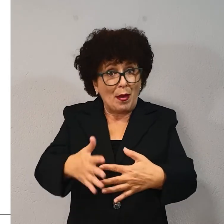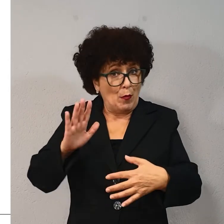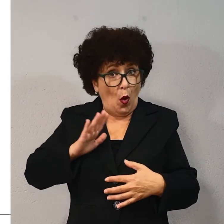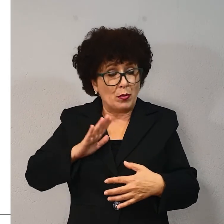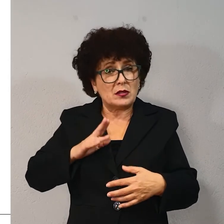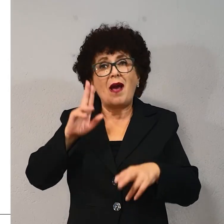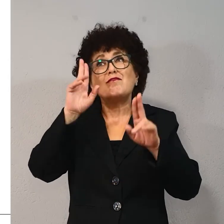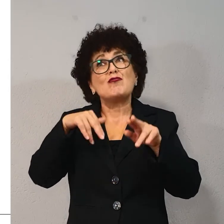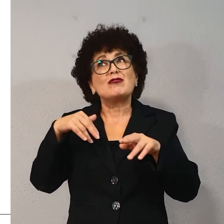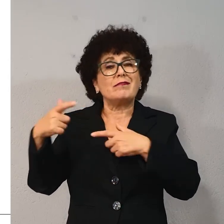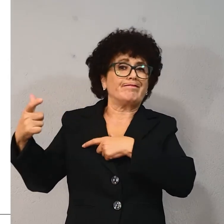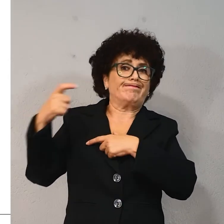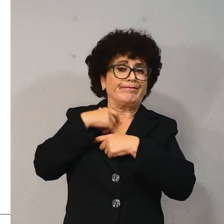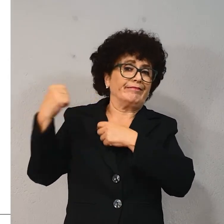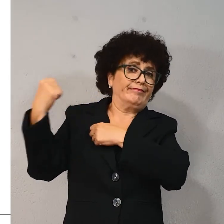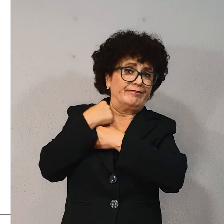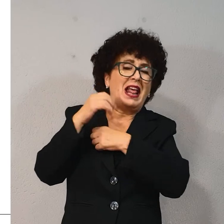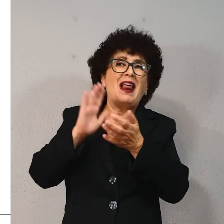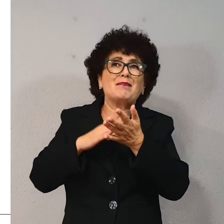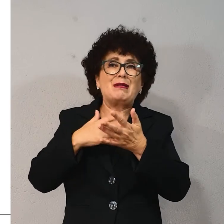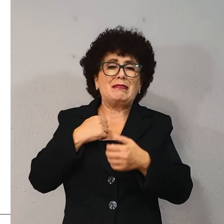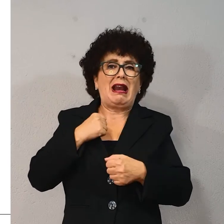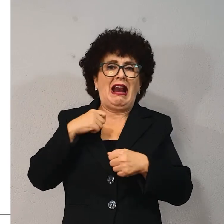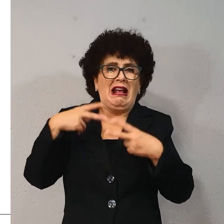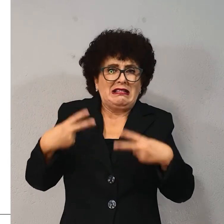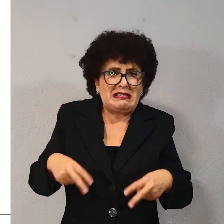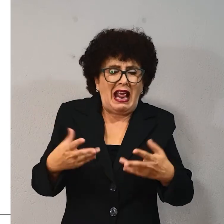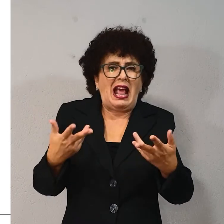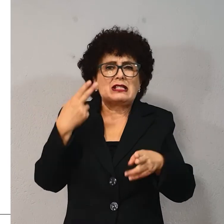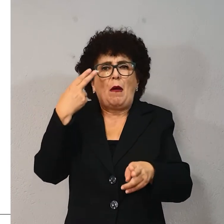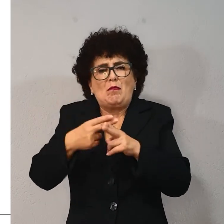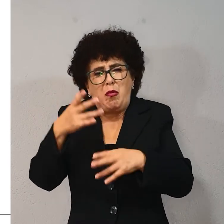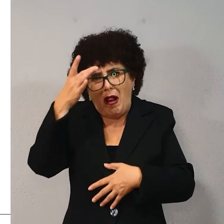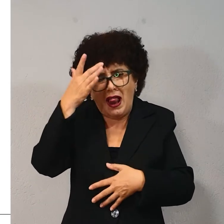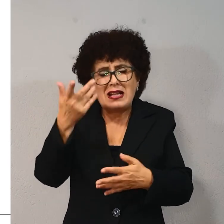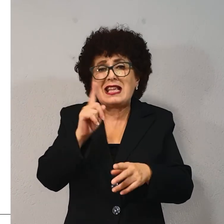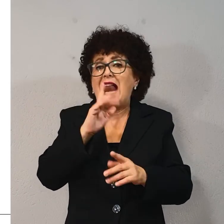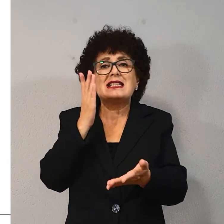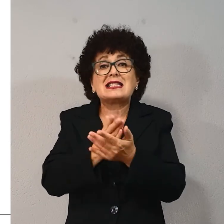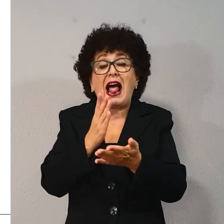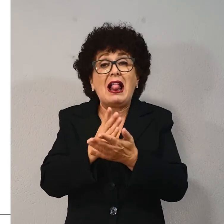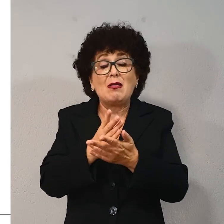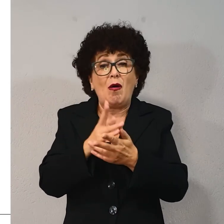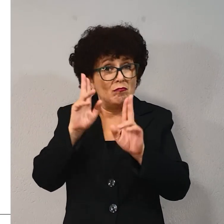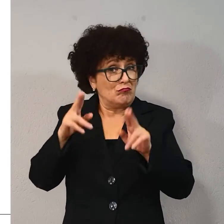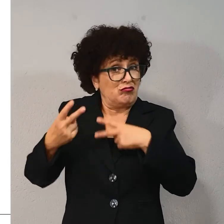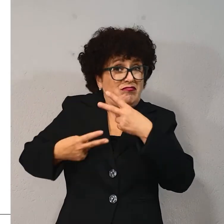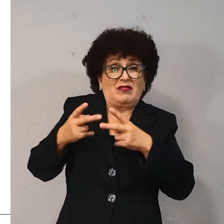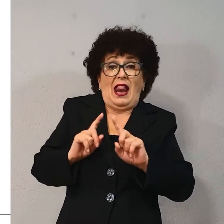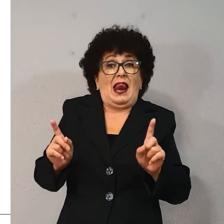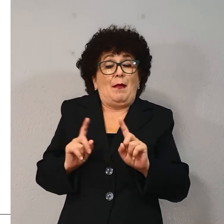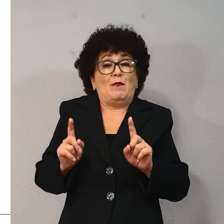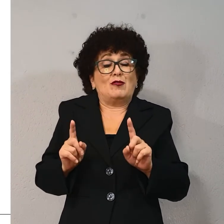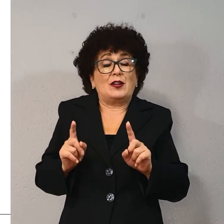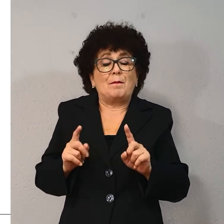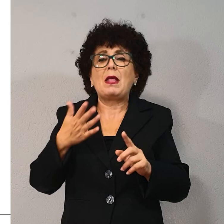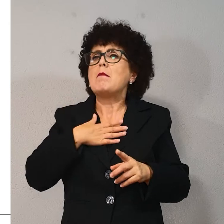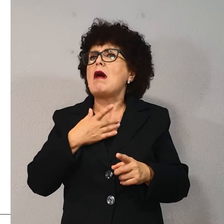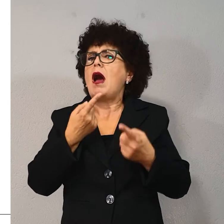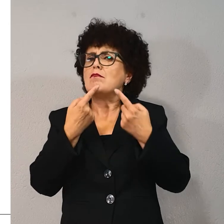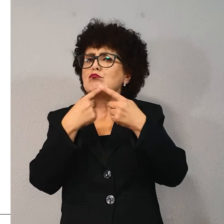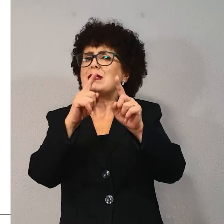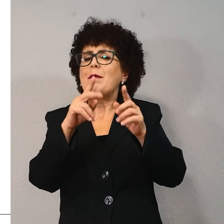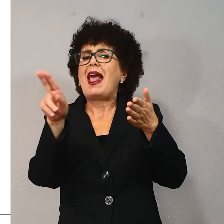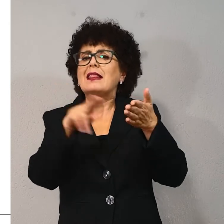и надворешни фактори. Стрес, болест, кои не секогаш може да се контролираат. Постојат